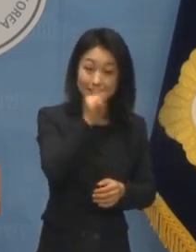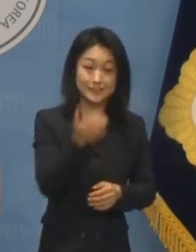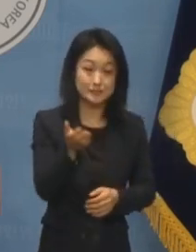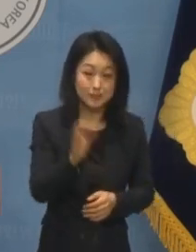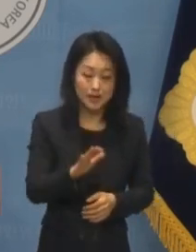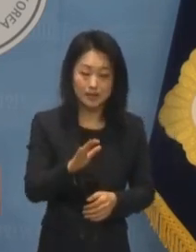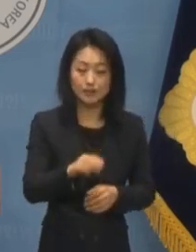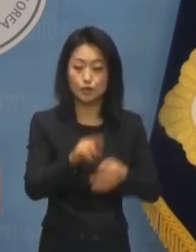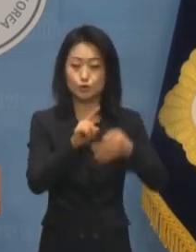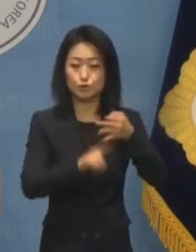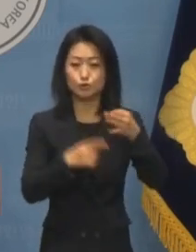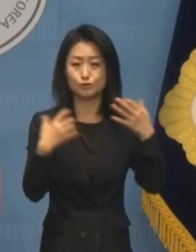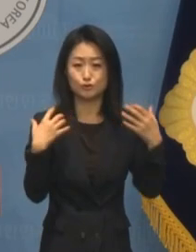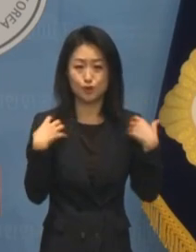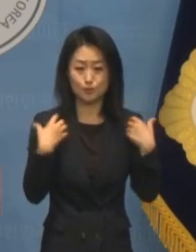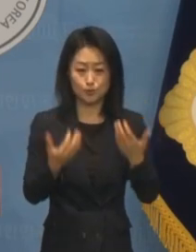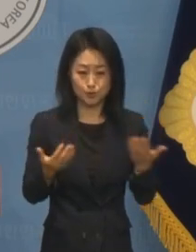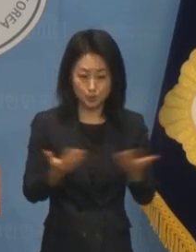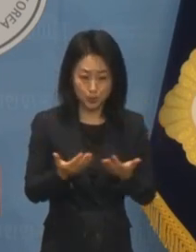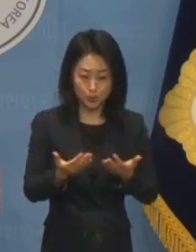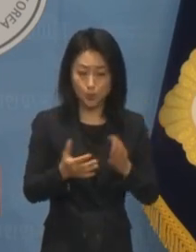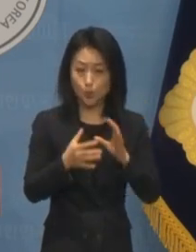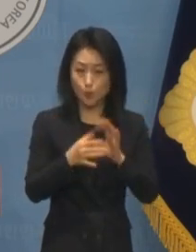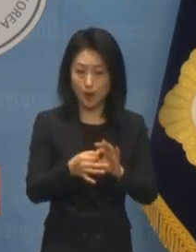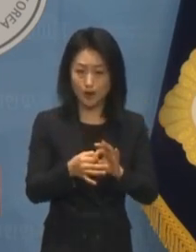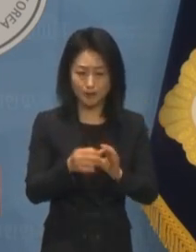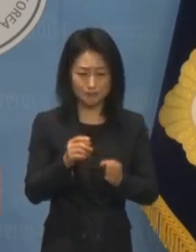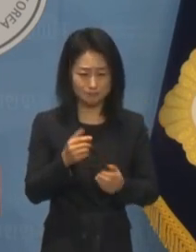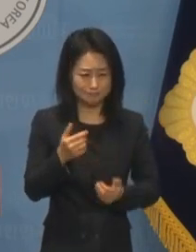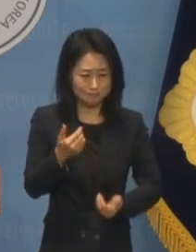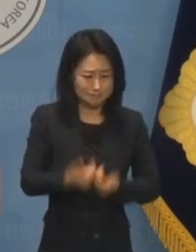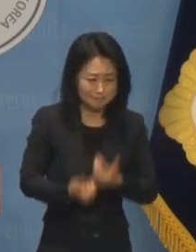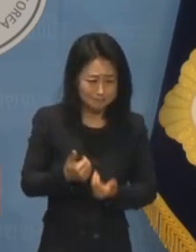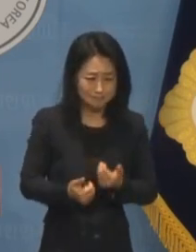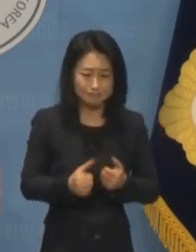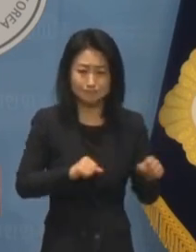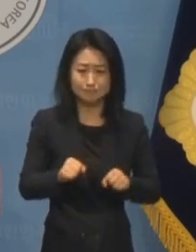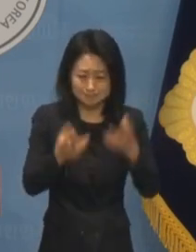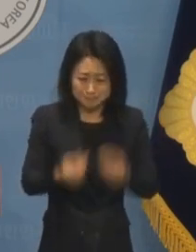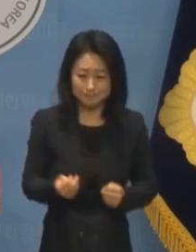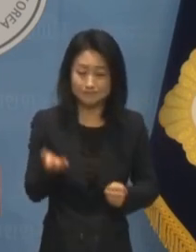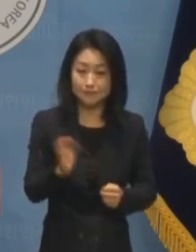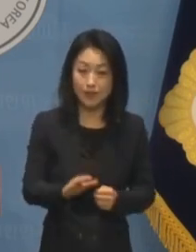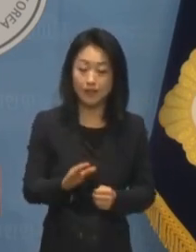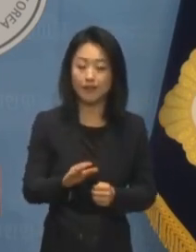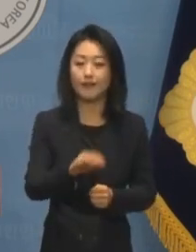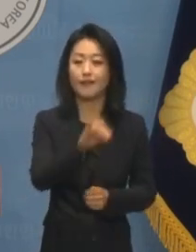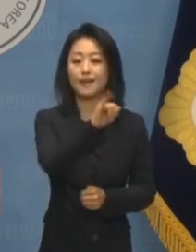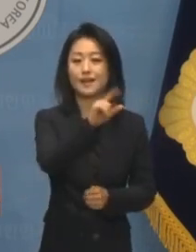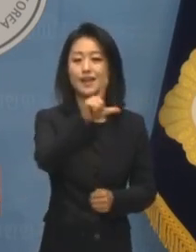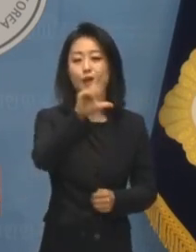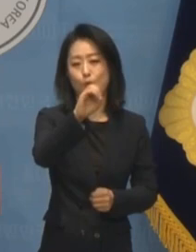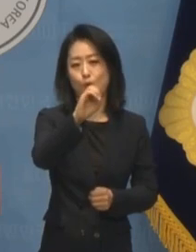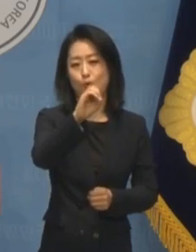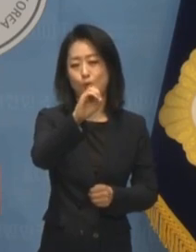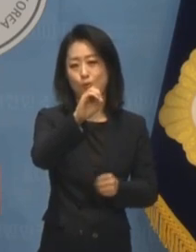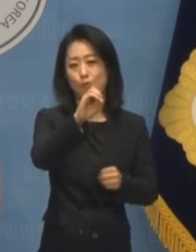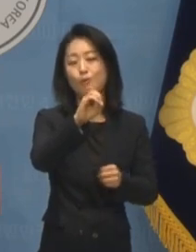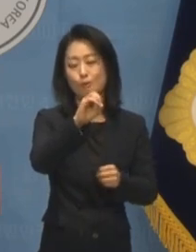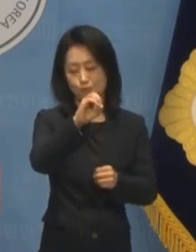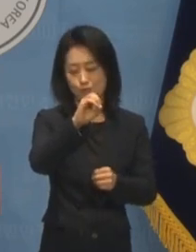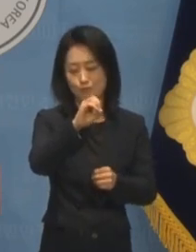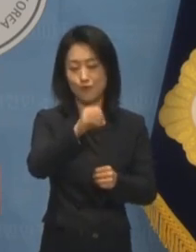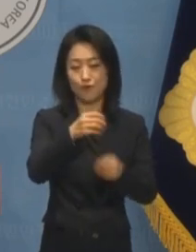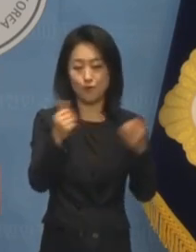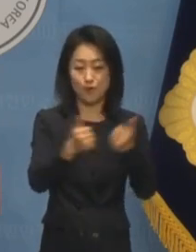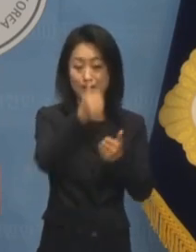정책에도 불구하고 노동기본권을 쟁취하기 위해서 당당하게 맞서 싸워왔던 민주노총과